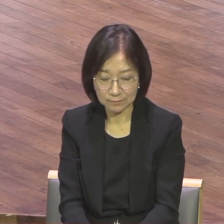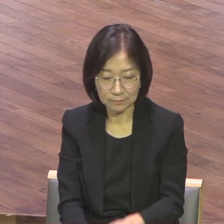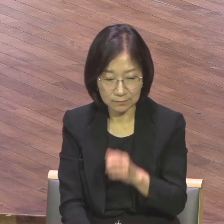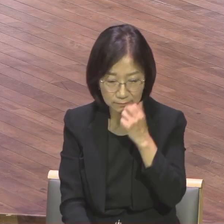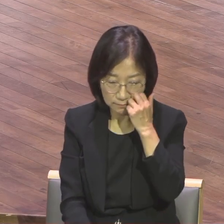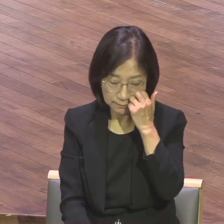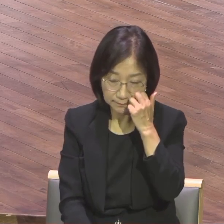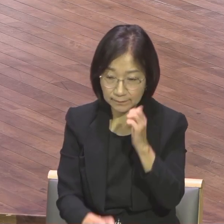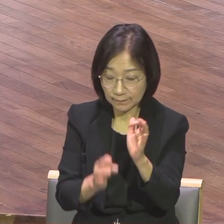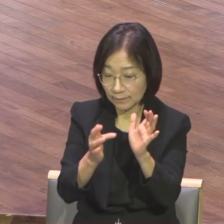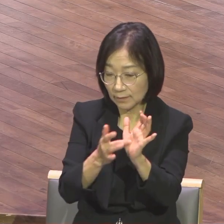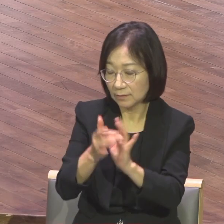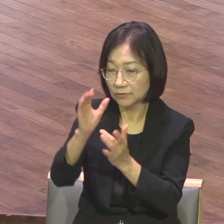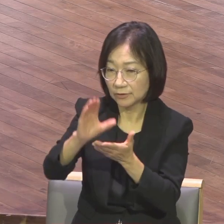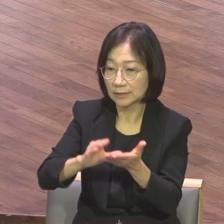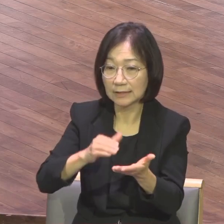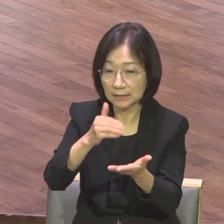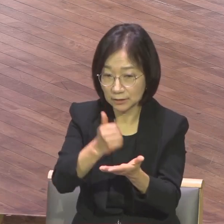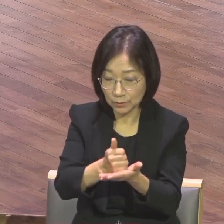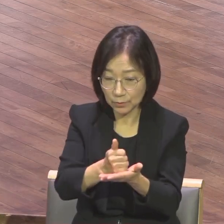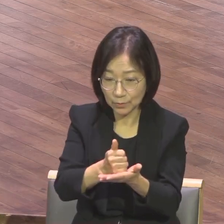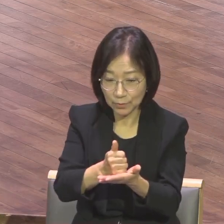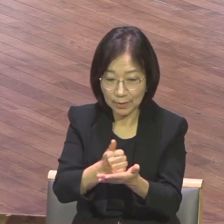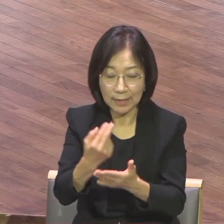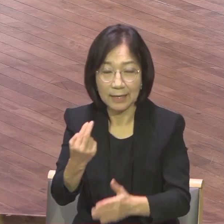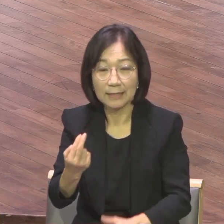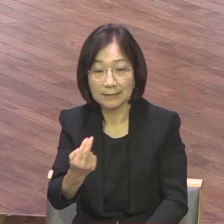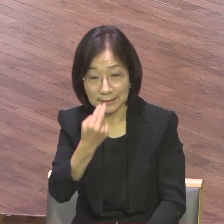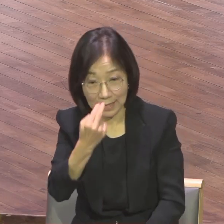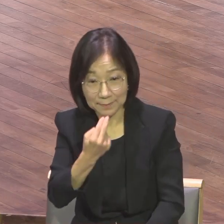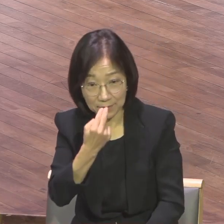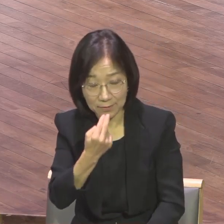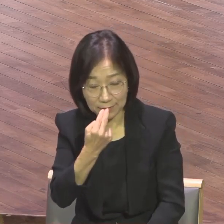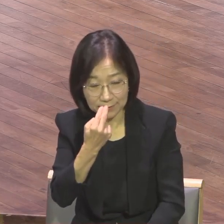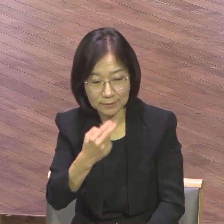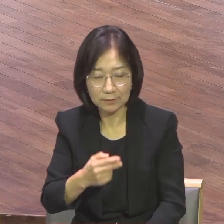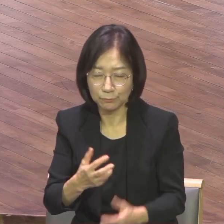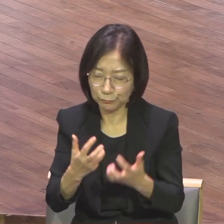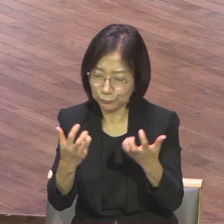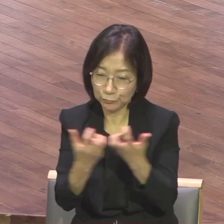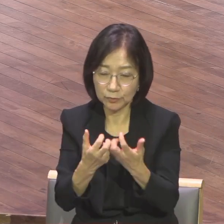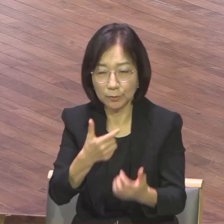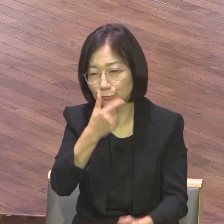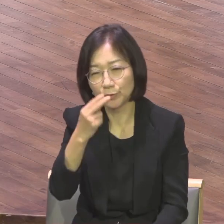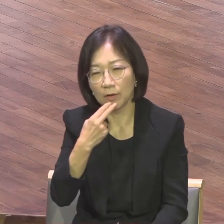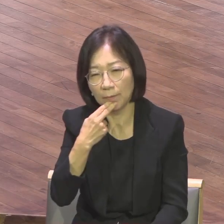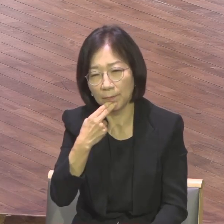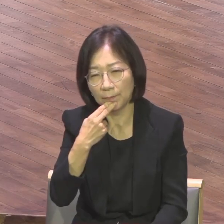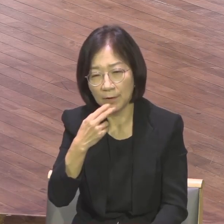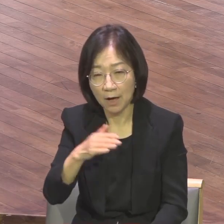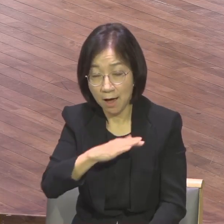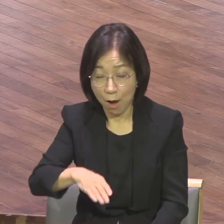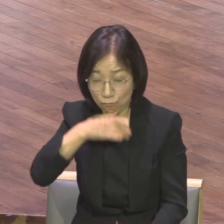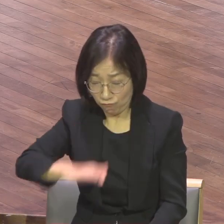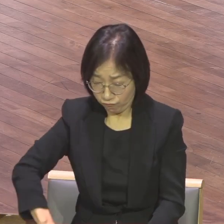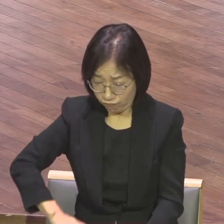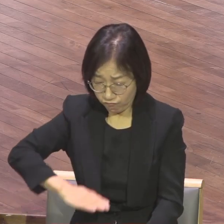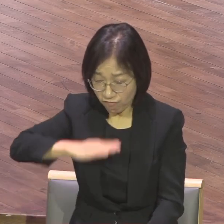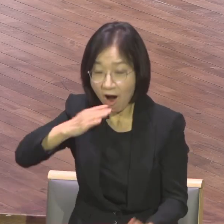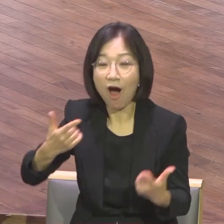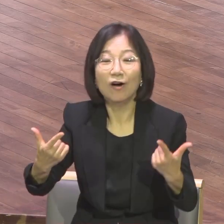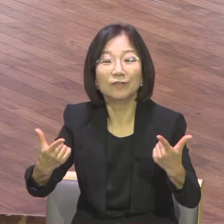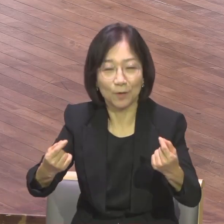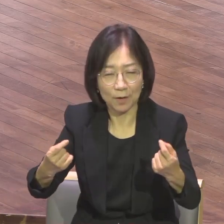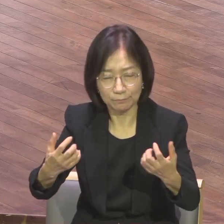예수 그리스도의 생명은요 우리가 마음껏 헤엄칠 수 있도록 풍성한 것이다. 에베소 3장 1절에 보면